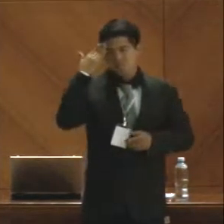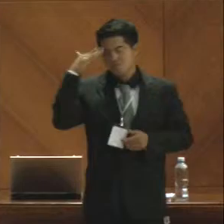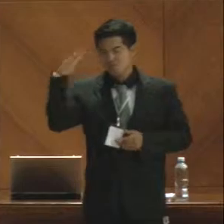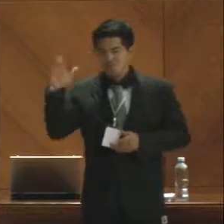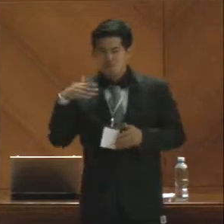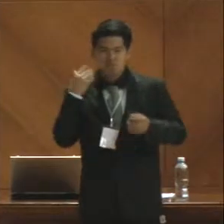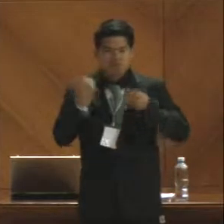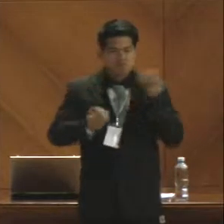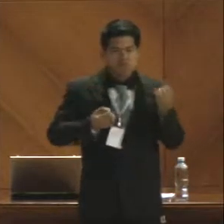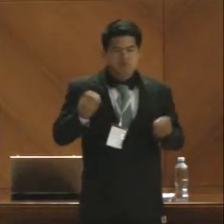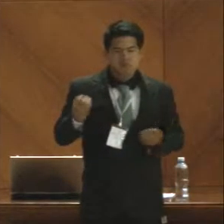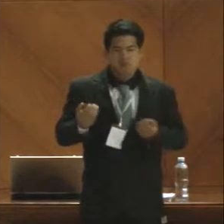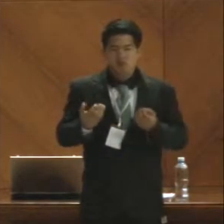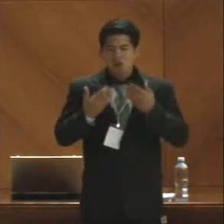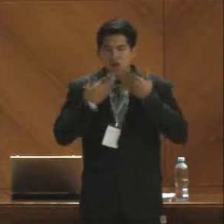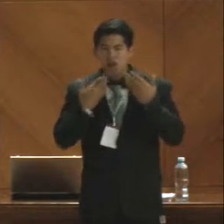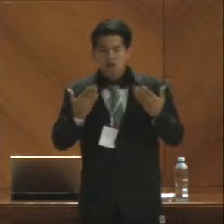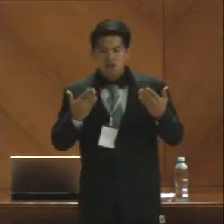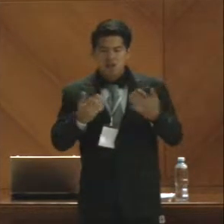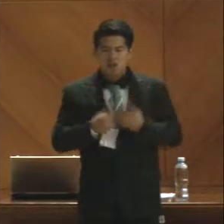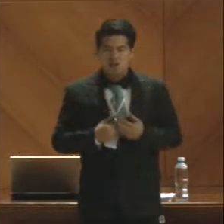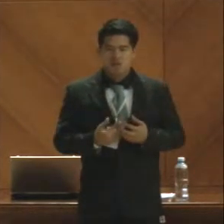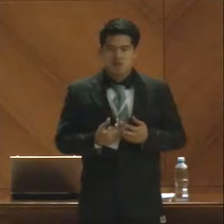los riesgos que tenemos al compartir nuestras vidas,